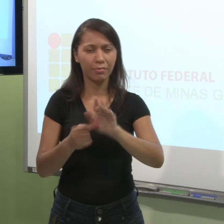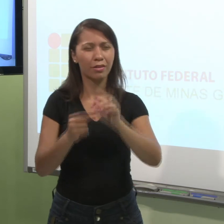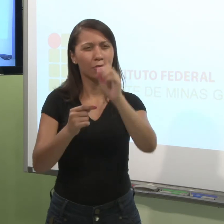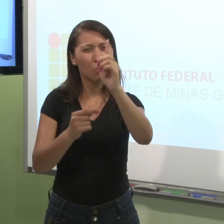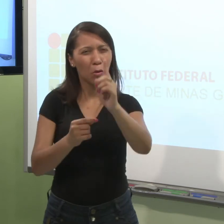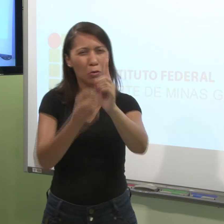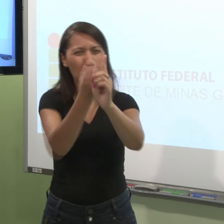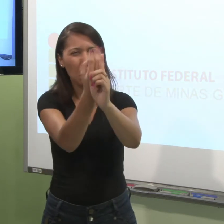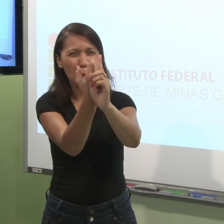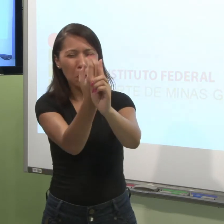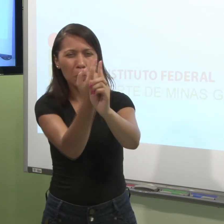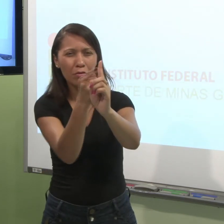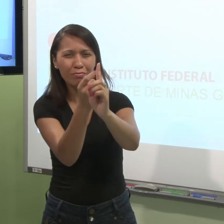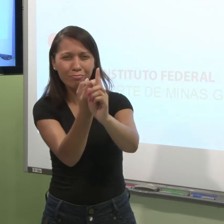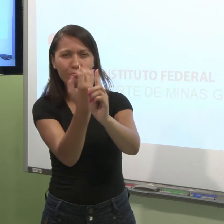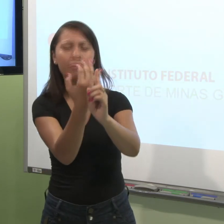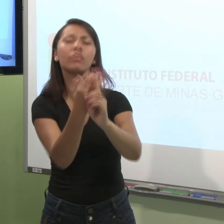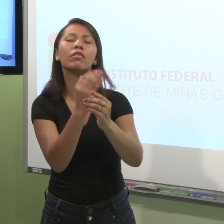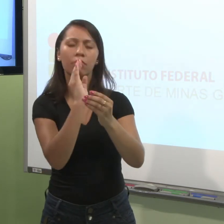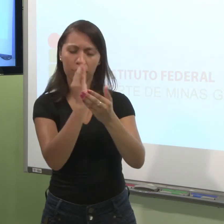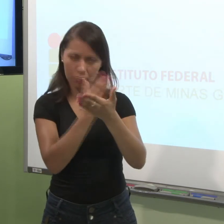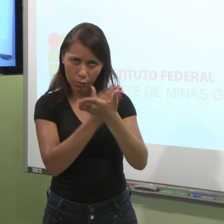vocês estarão prontos para começar a digitação.